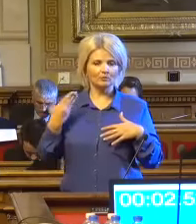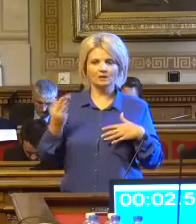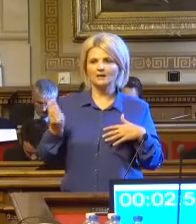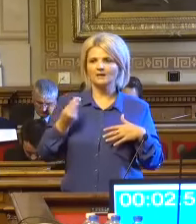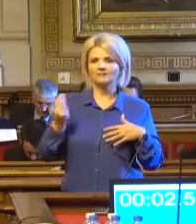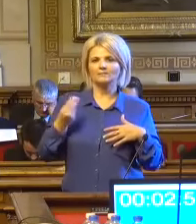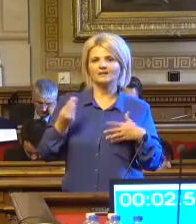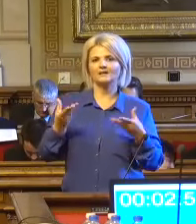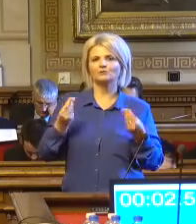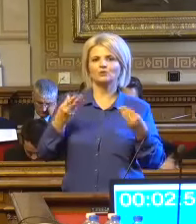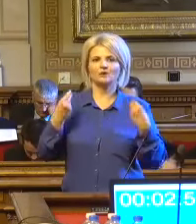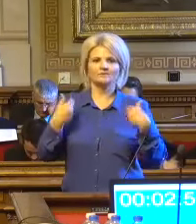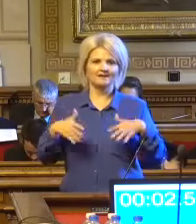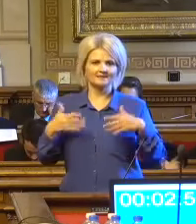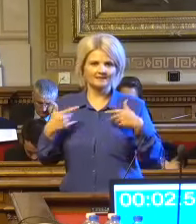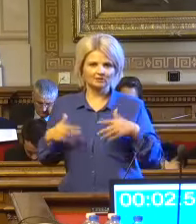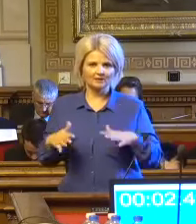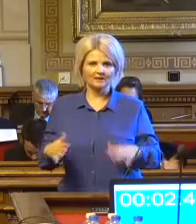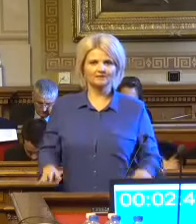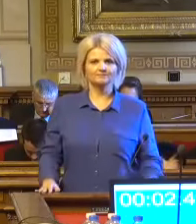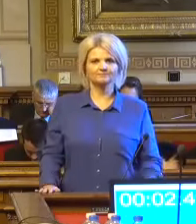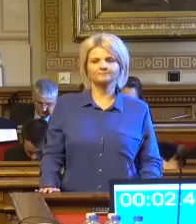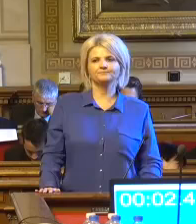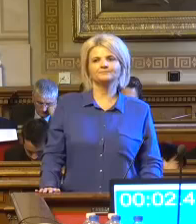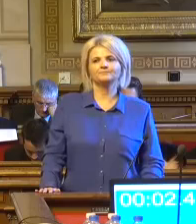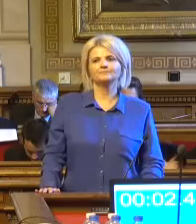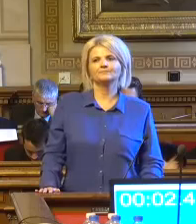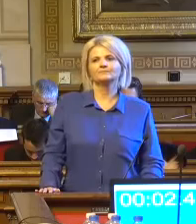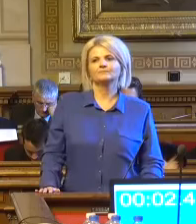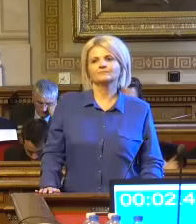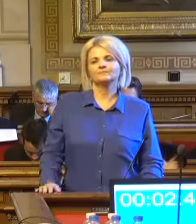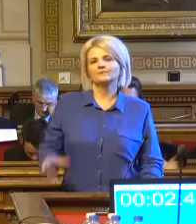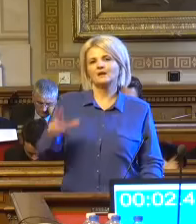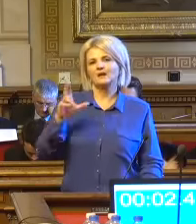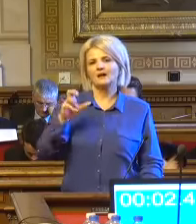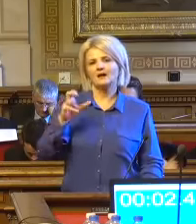vesztesége, amennyi. Nem tudom, 380 millió, aztán 400.